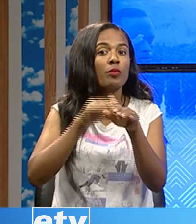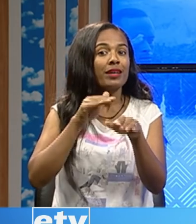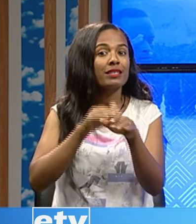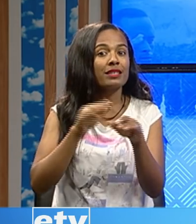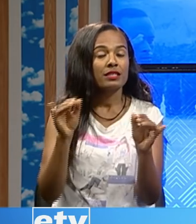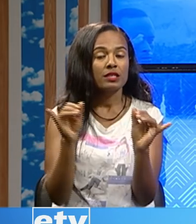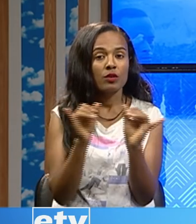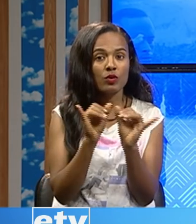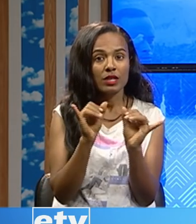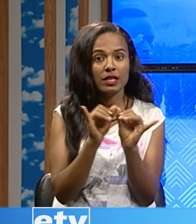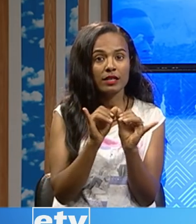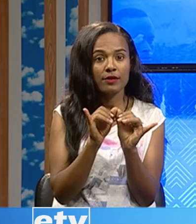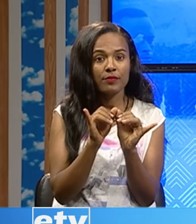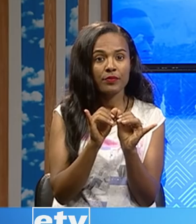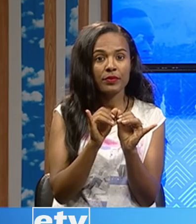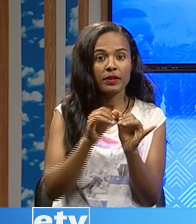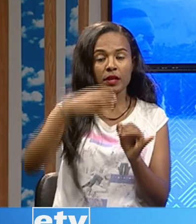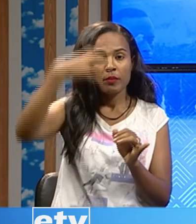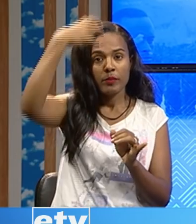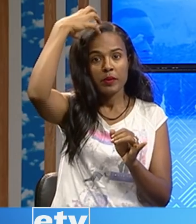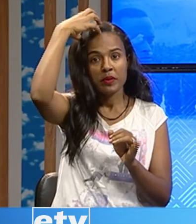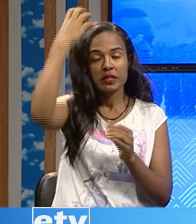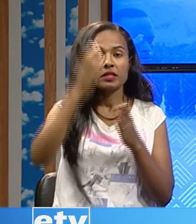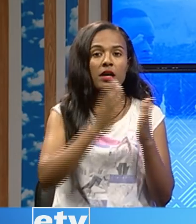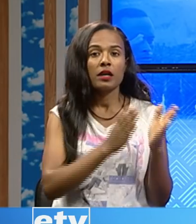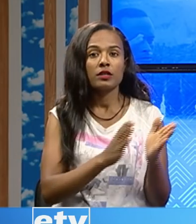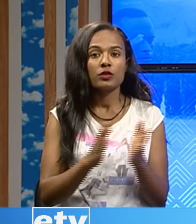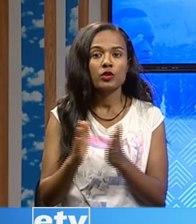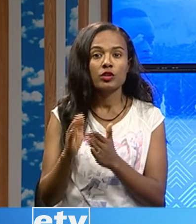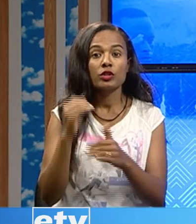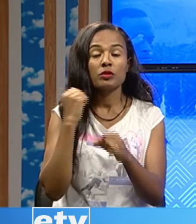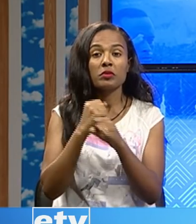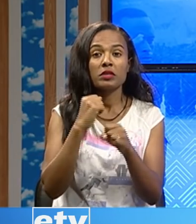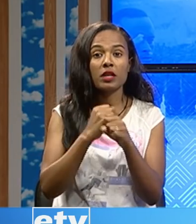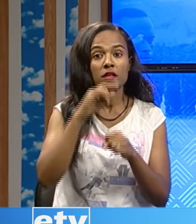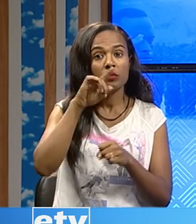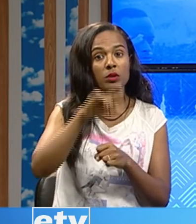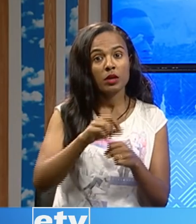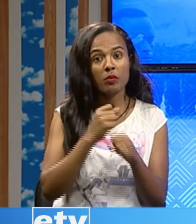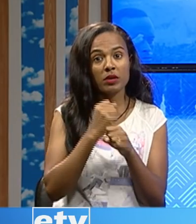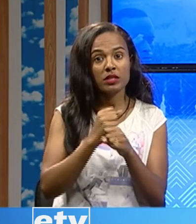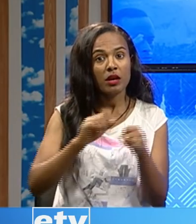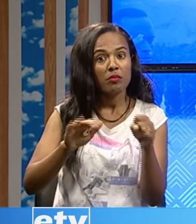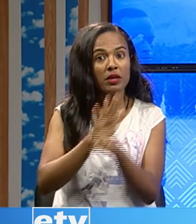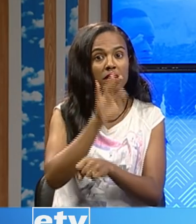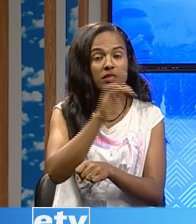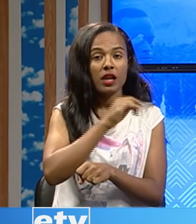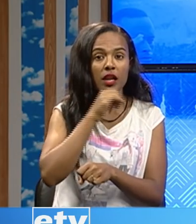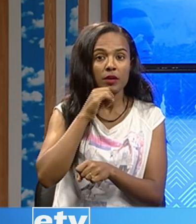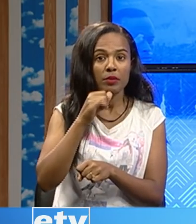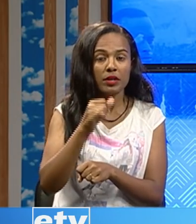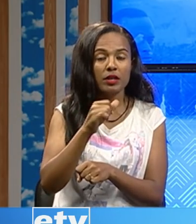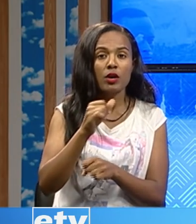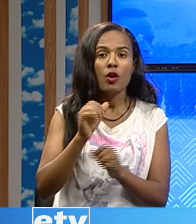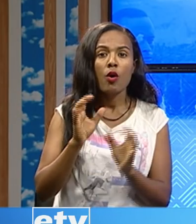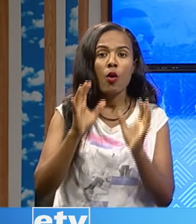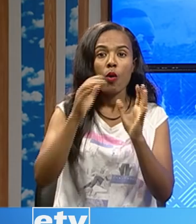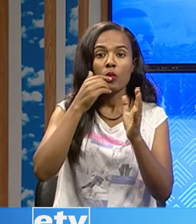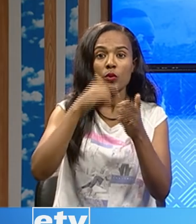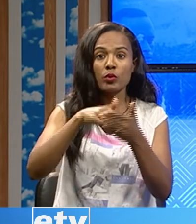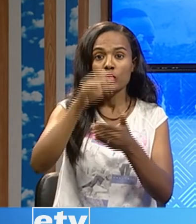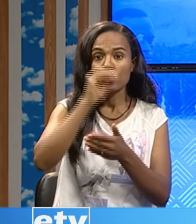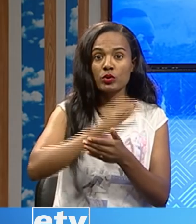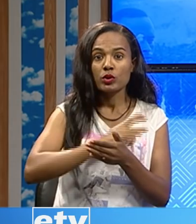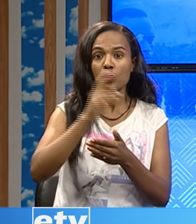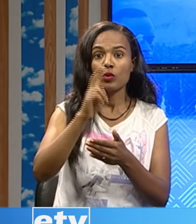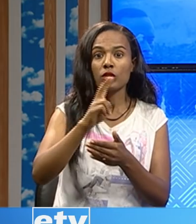ልክ በመንግስት አደረጃጀት መስራት የሚገባን ስራ በቂ ስላልነበረ ሆ ብሎ የወጣው ሰው ሁለት ቀን ሶስት ቀን